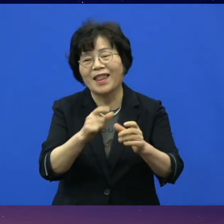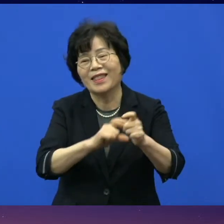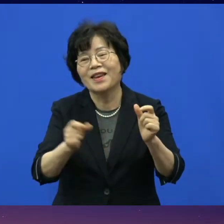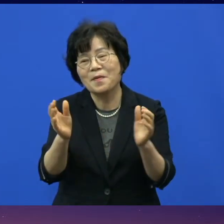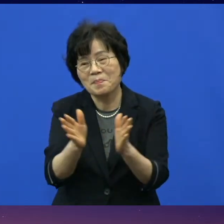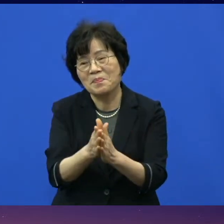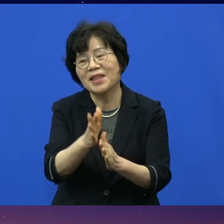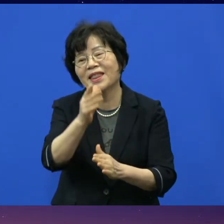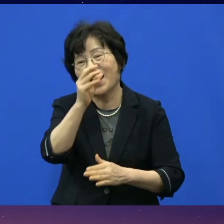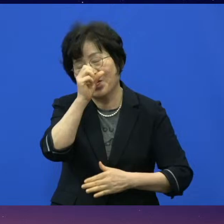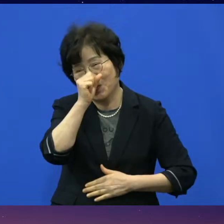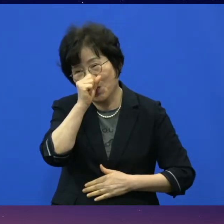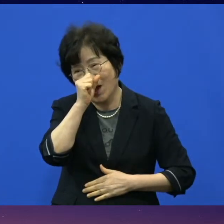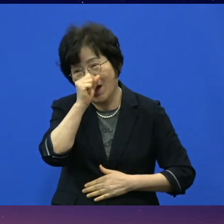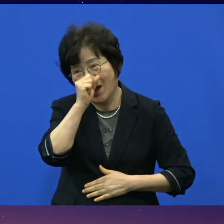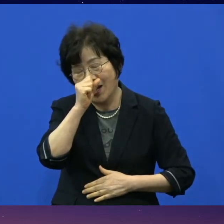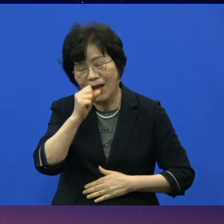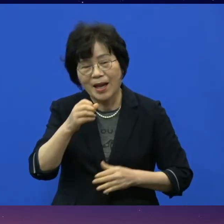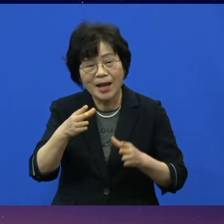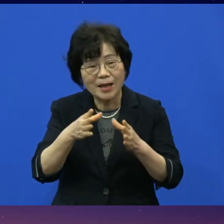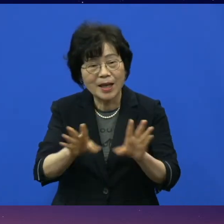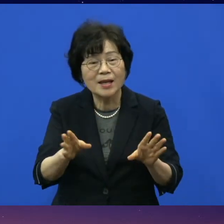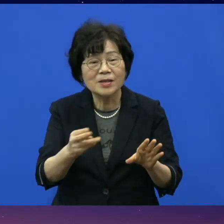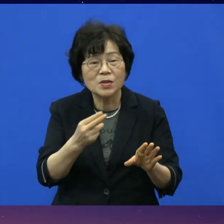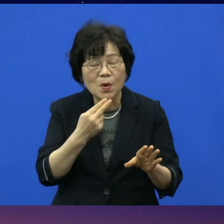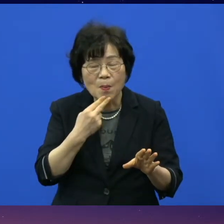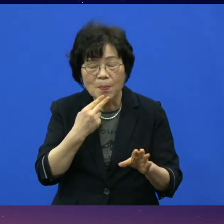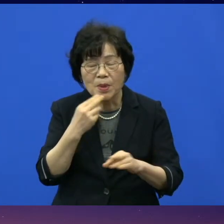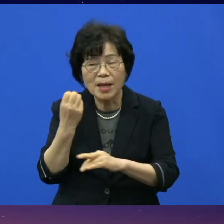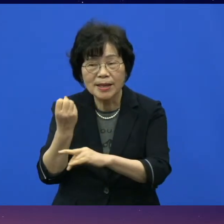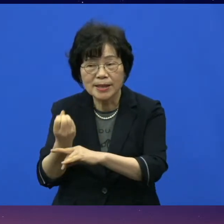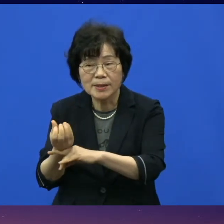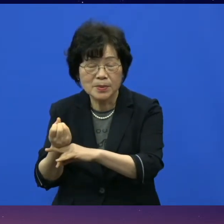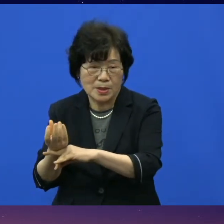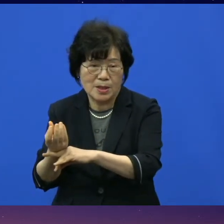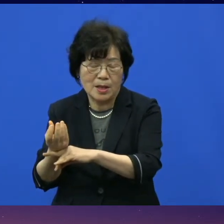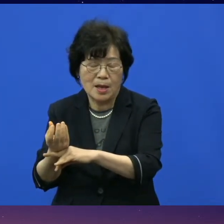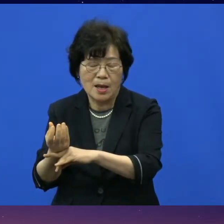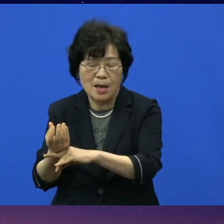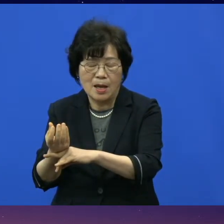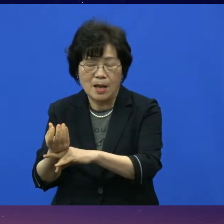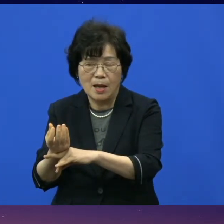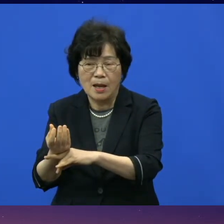그릇이 깨어지지 않는 금속이라면 안에 있는 보배는 결코 볼 수가 없어.